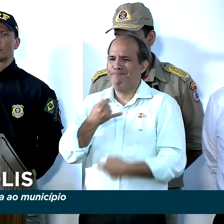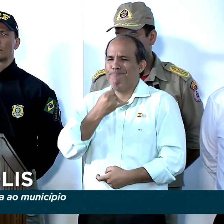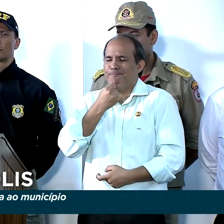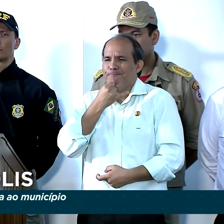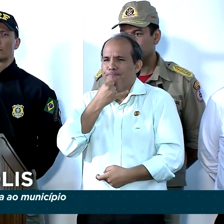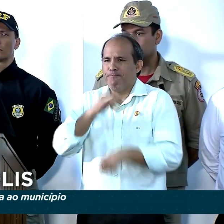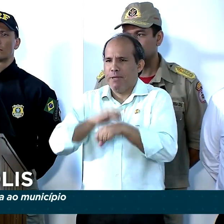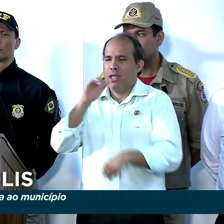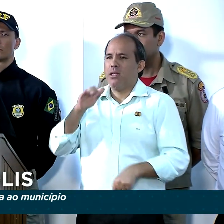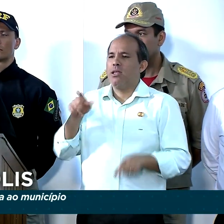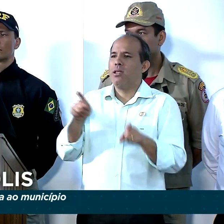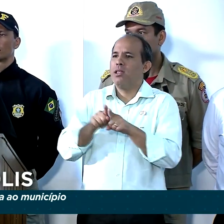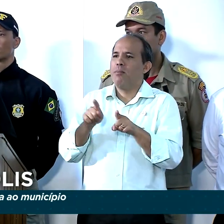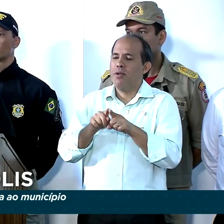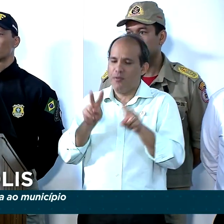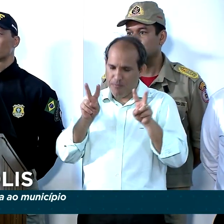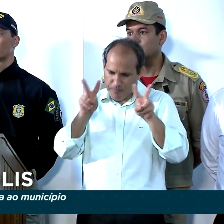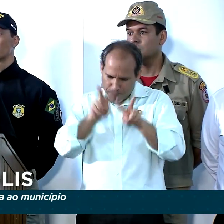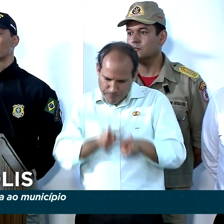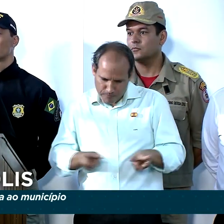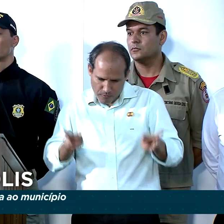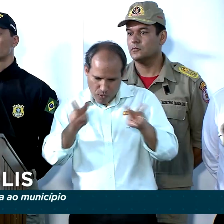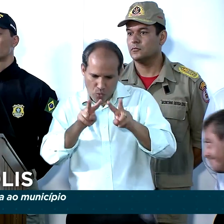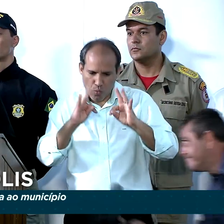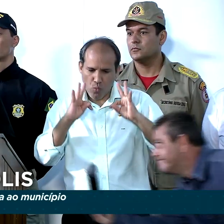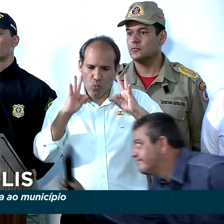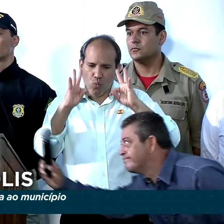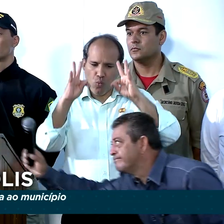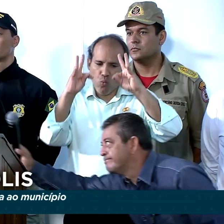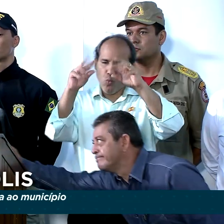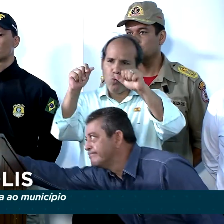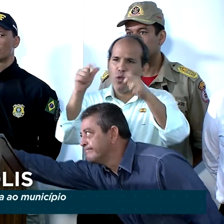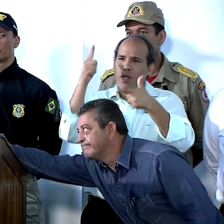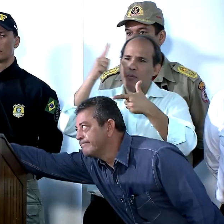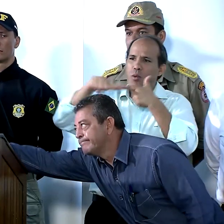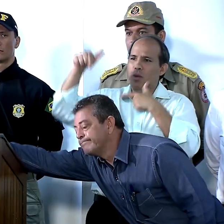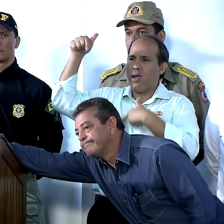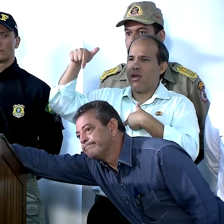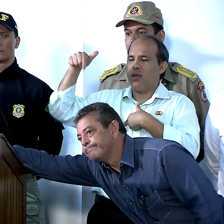Tivemos uma perfeita noção da gravidade do que aconteceu aqui em Petrópolis.